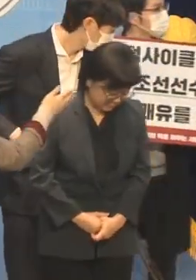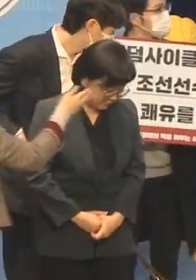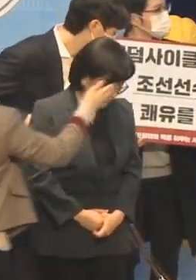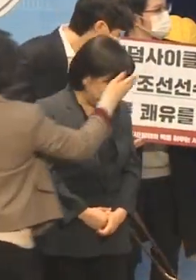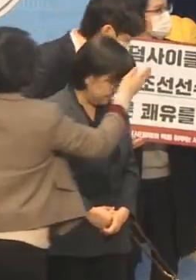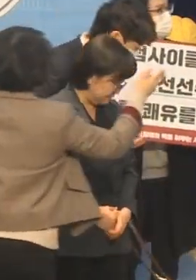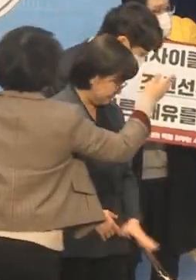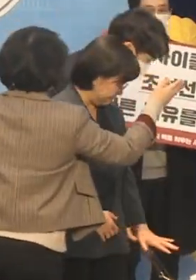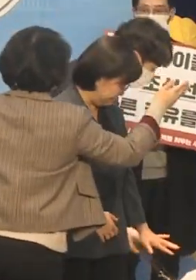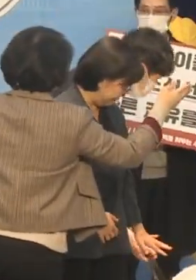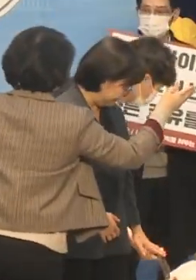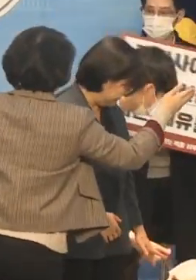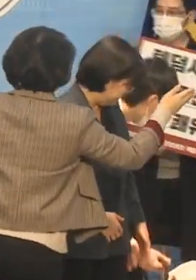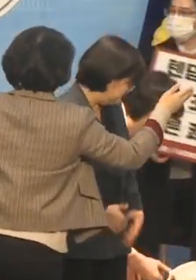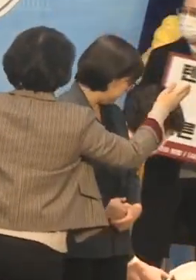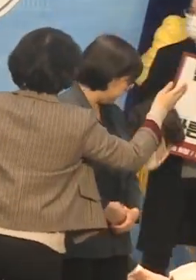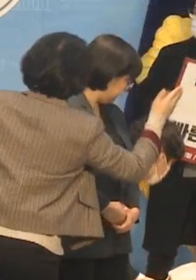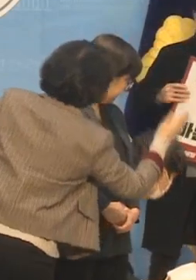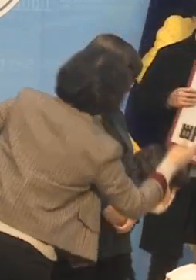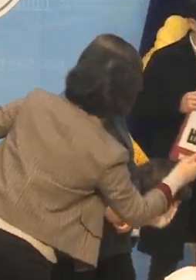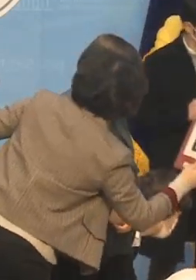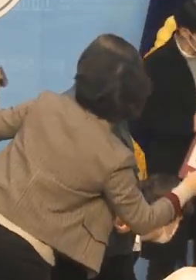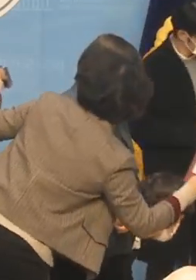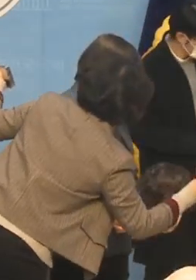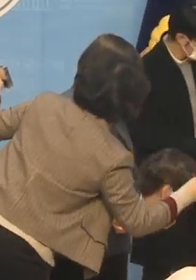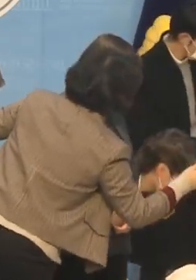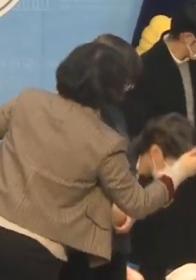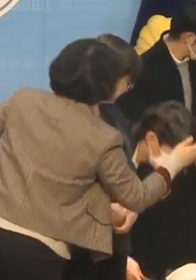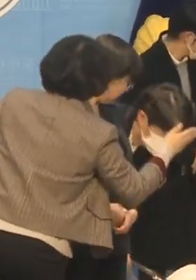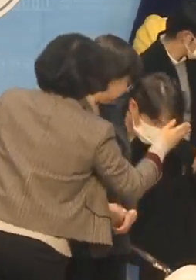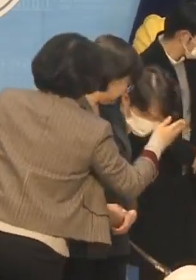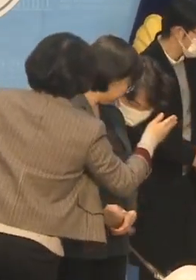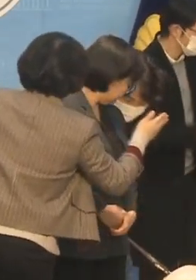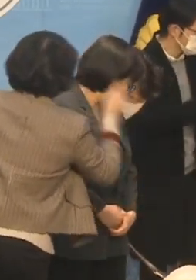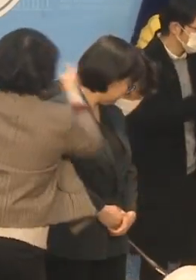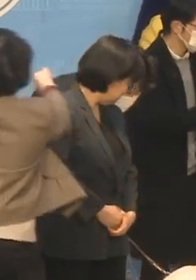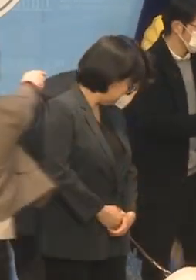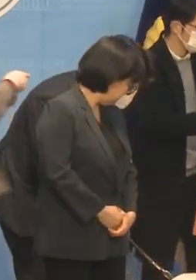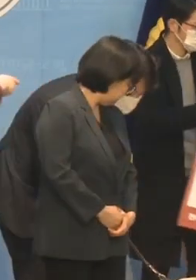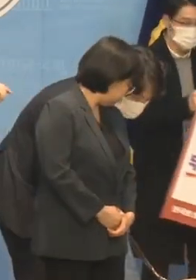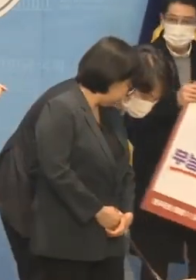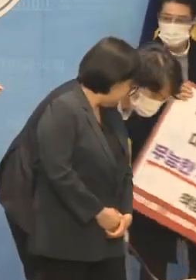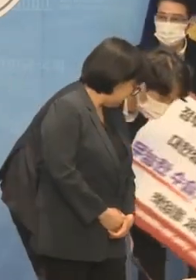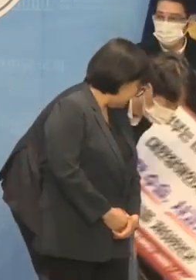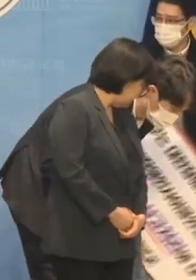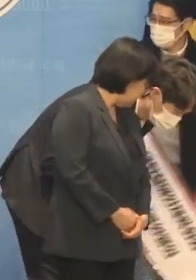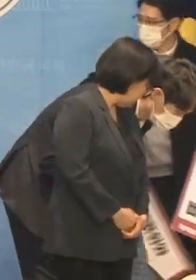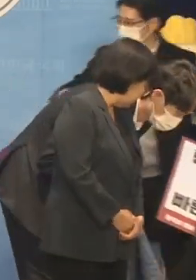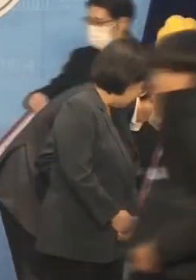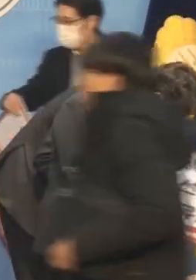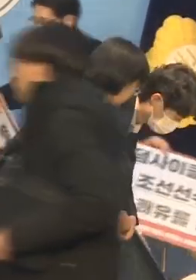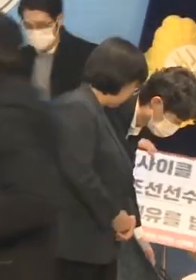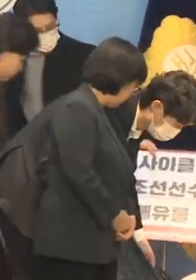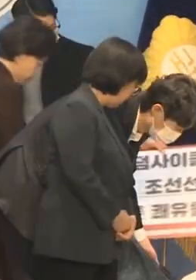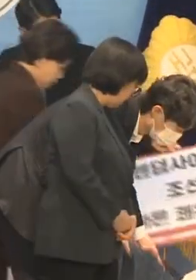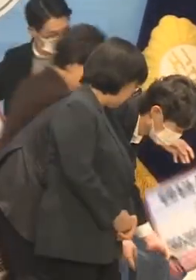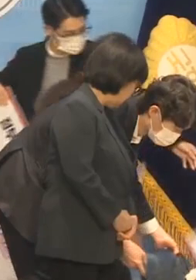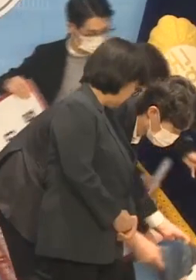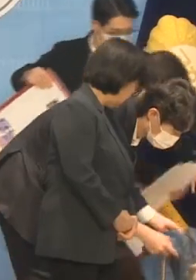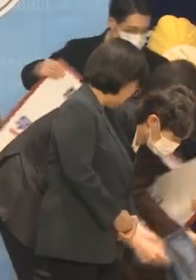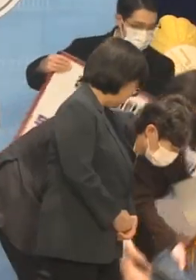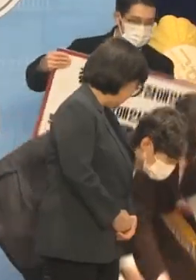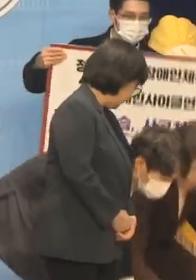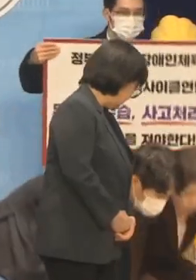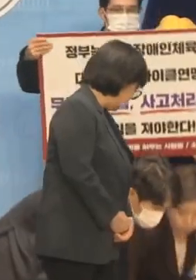문구. 그게 가운데로 가야 되니까 뭐가 제일 중요할까요? 그게 중요하겠네요. 그거를 가운데 분이 위에서